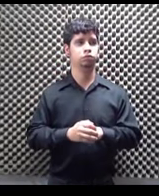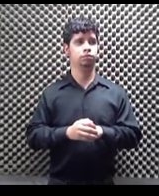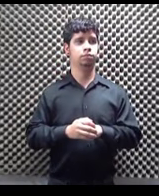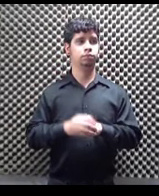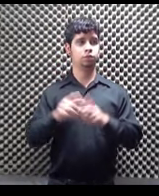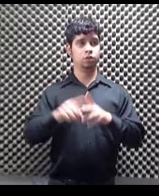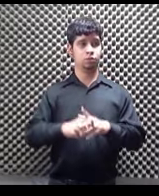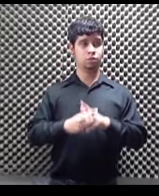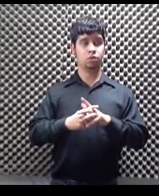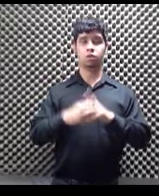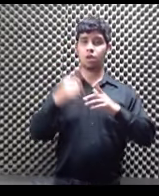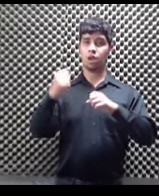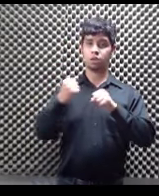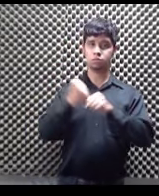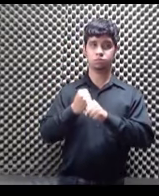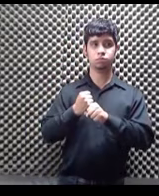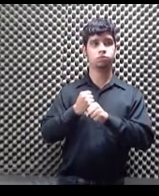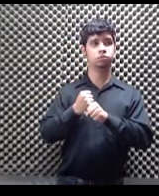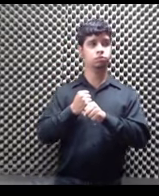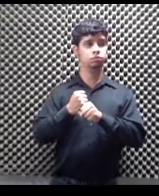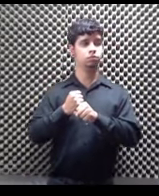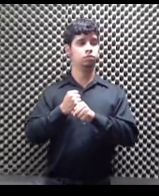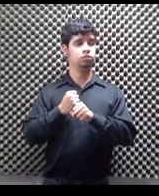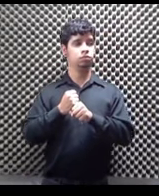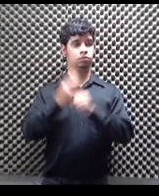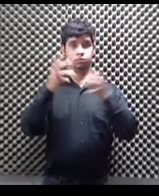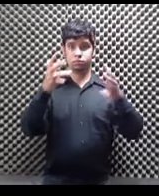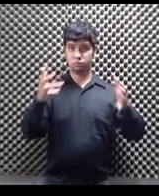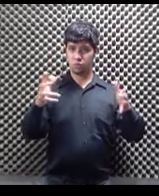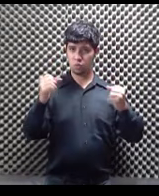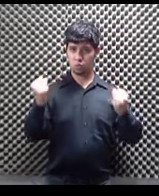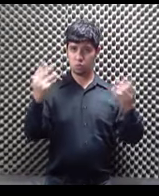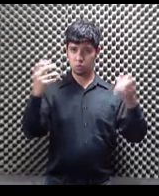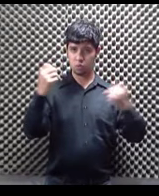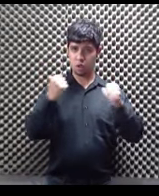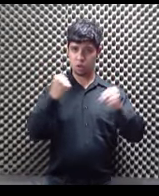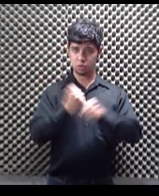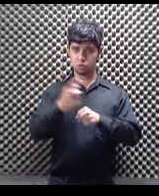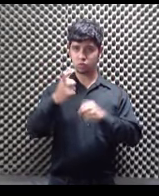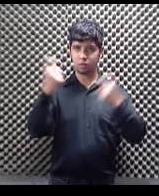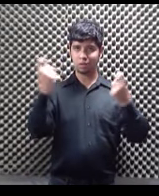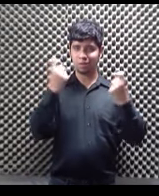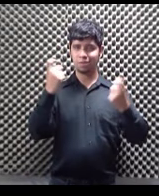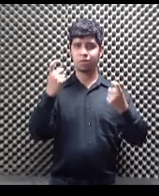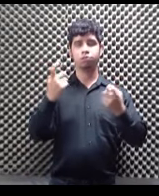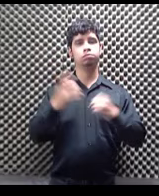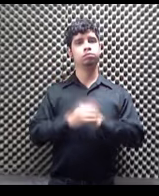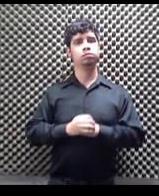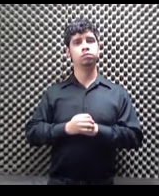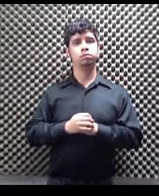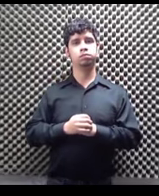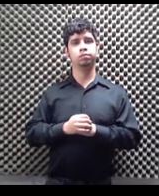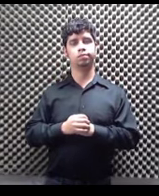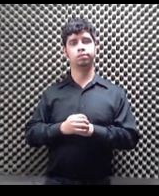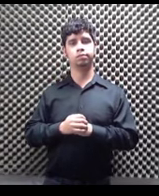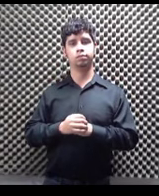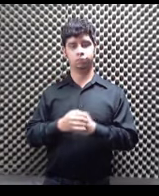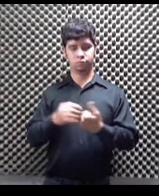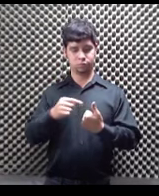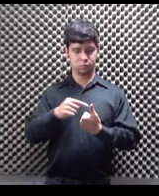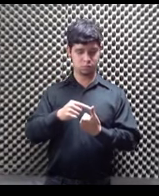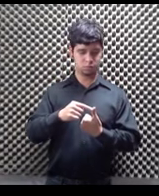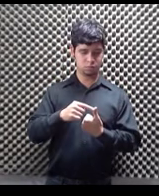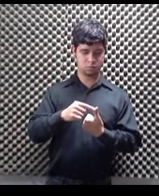casi nada. Empezó hace poco. Sí. Dios mío, entonces ya son ¿cuántos años del festival? Bueno, entre lo que era el uno